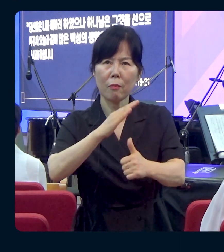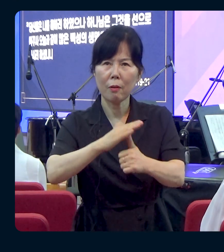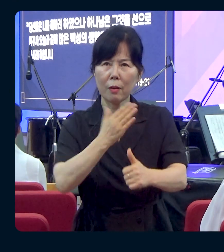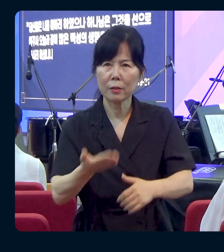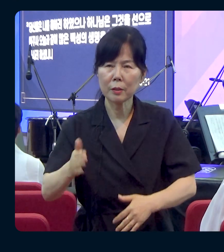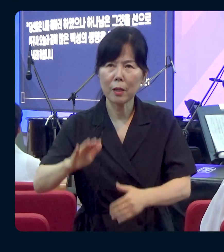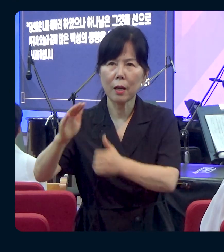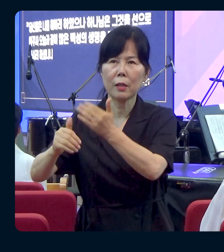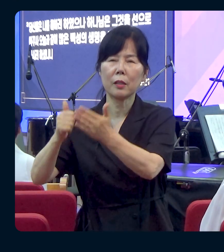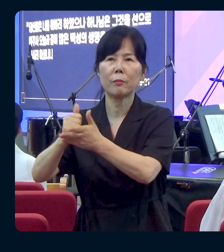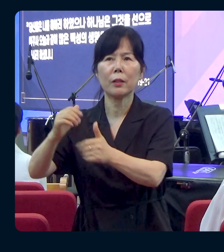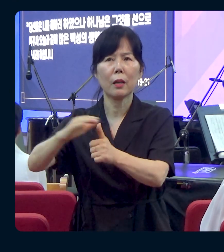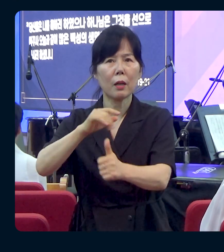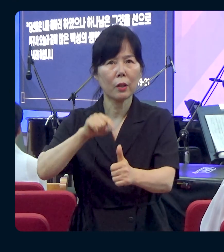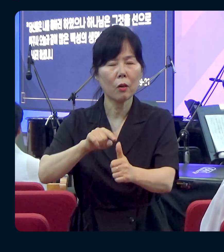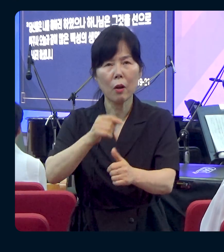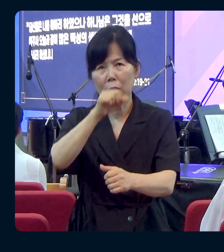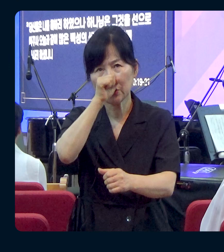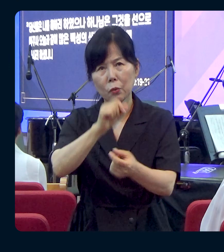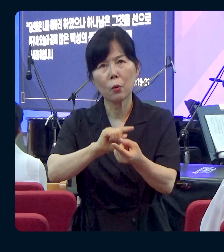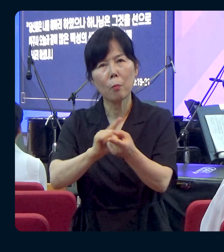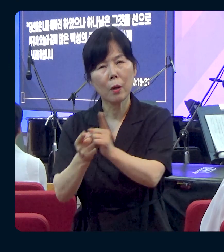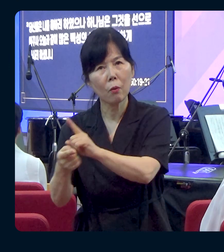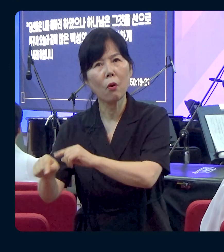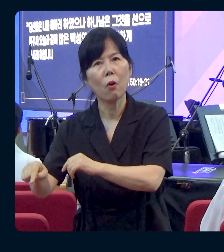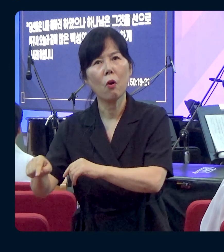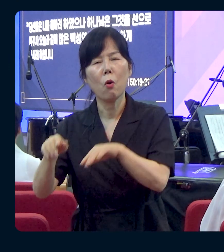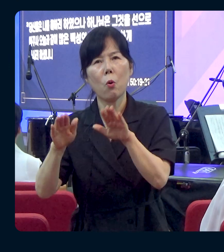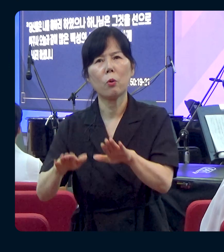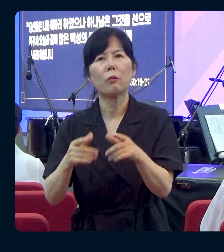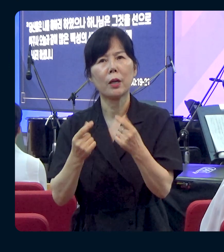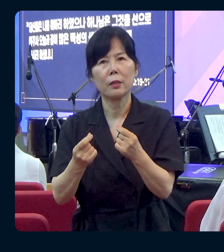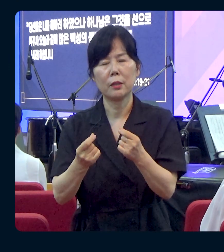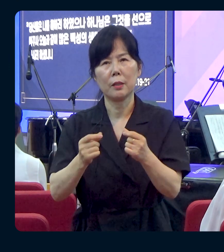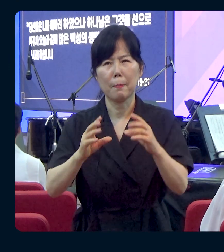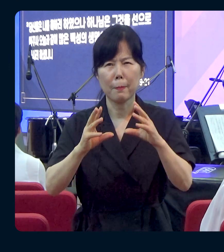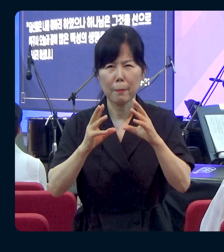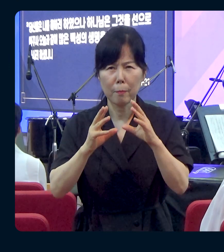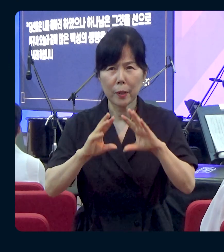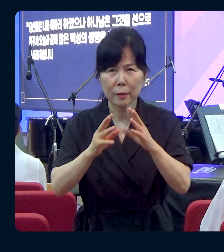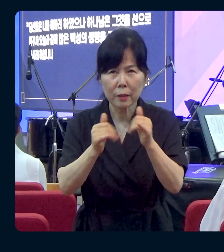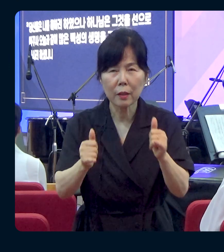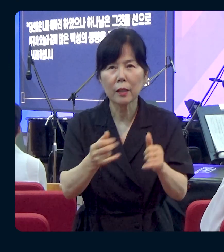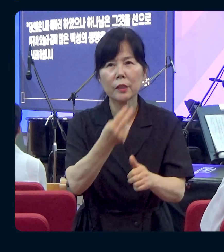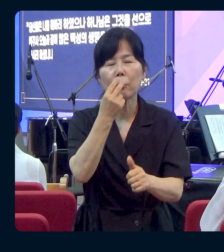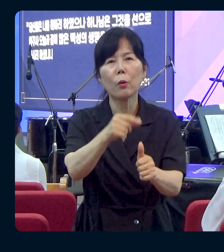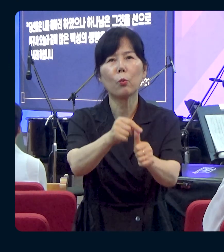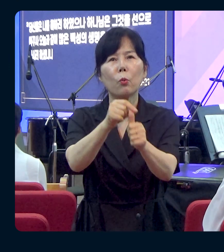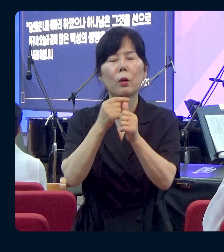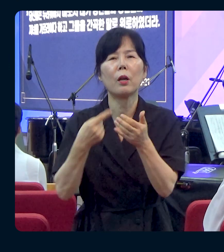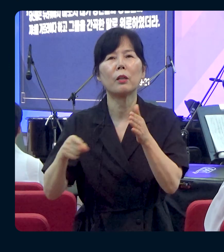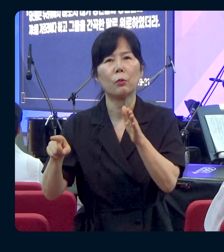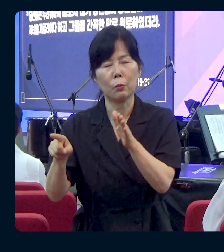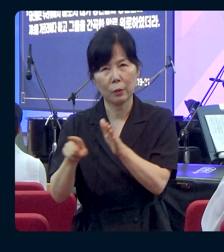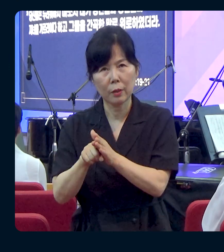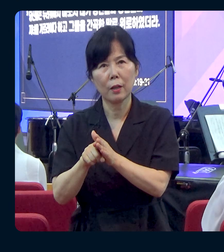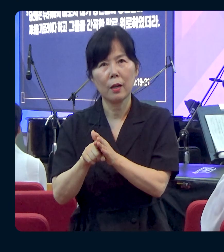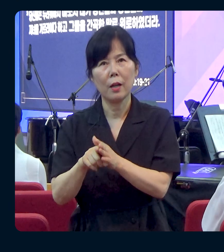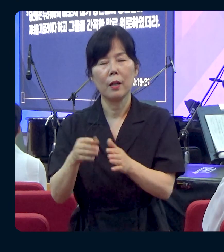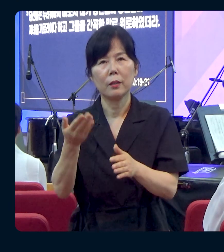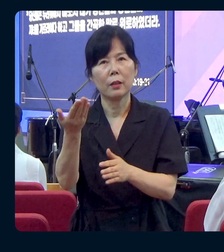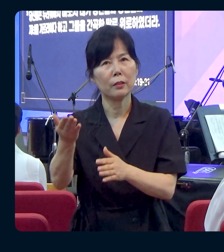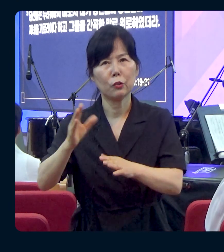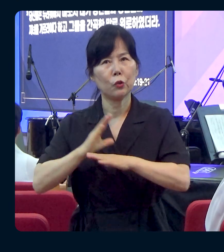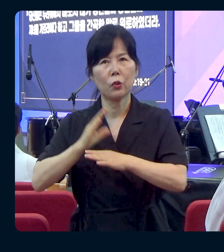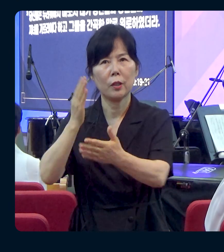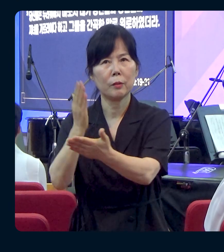대신하리이까. 당신들은 나를 해하려 하였으나 하나님은 그것을 선으로 바꾸사 오늘과 같이 많은 백성의